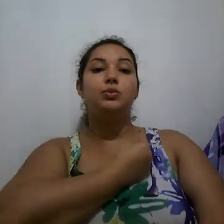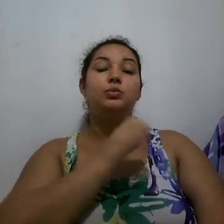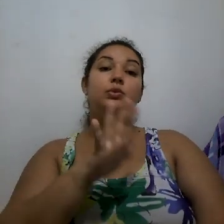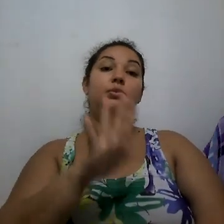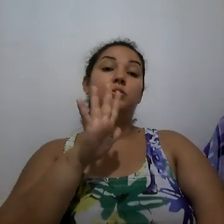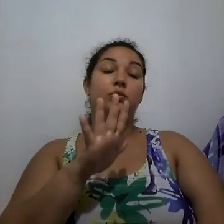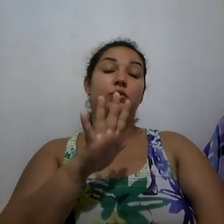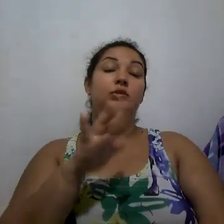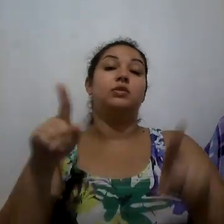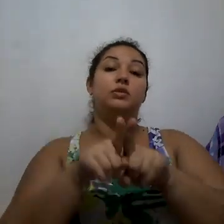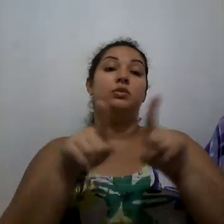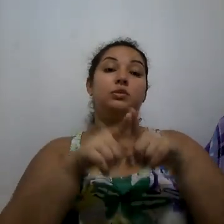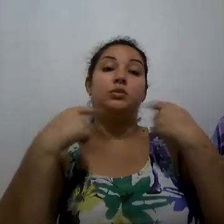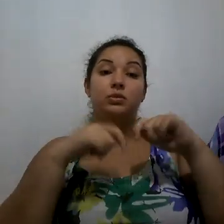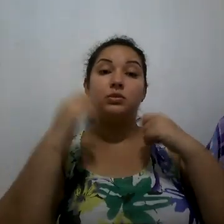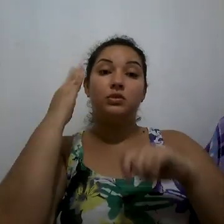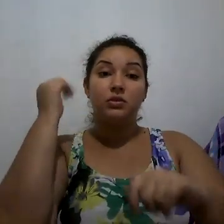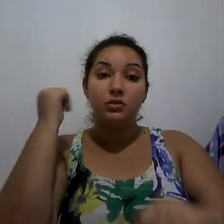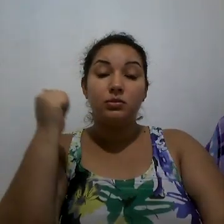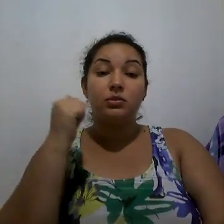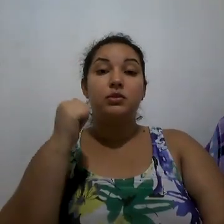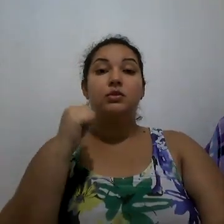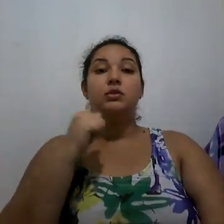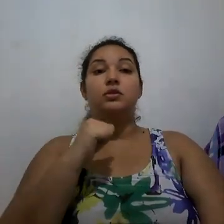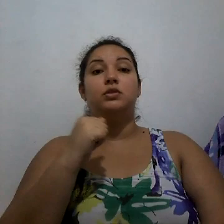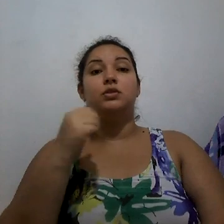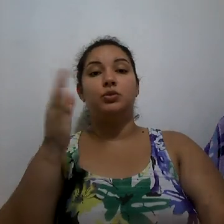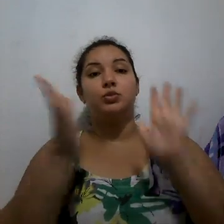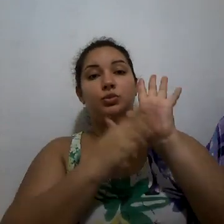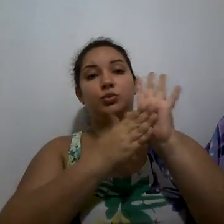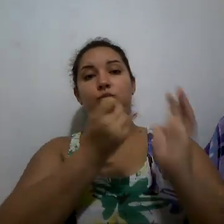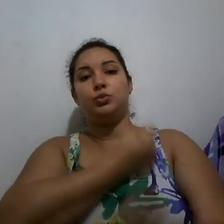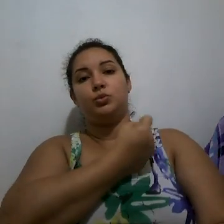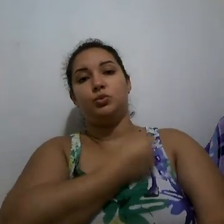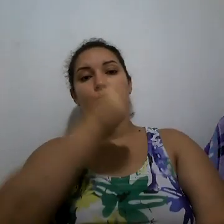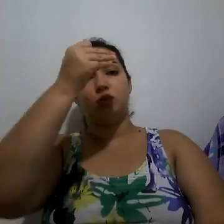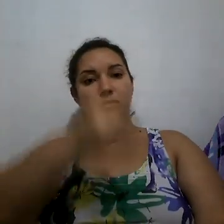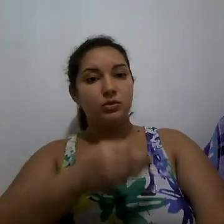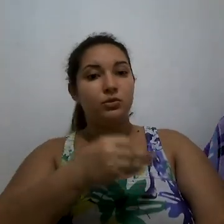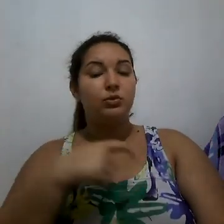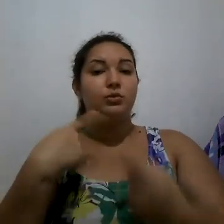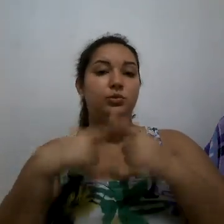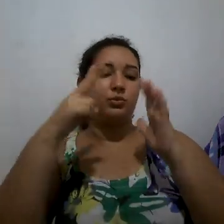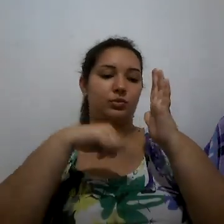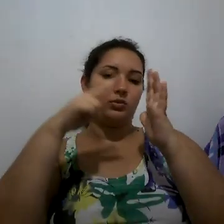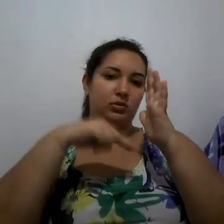gente também precisa saber arredondar esse número de forma correta. Porque numa análise, a gente utilizar na vida para uma